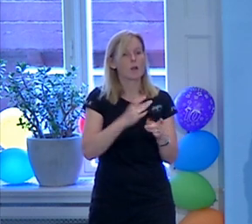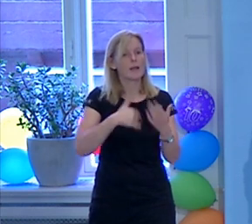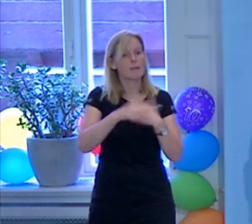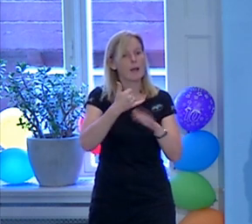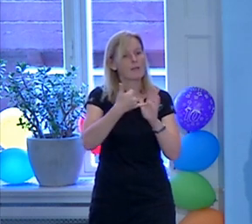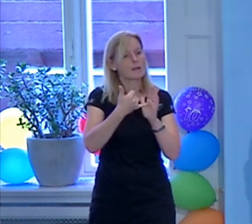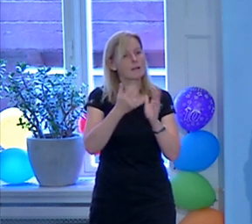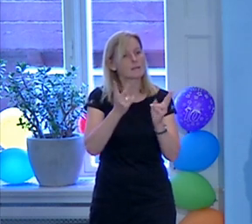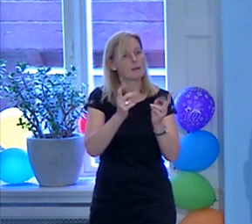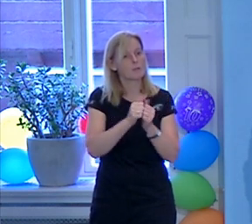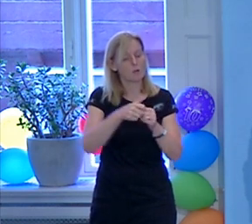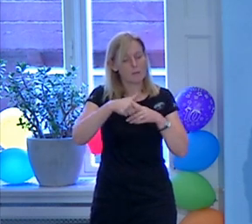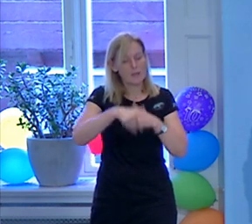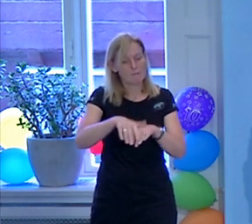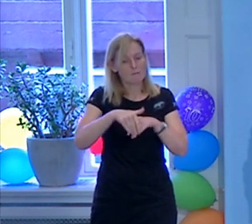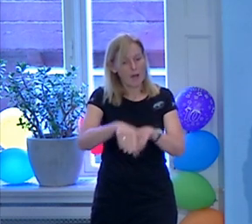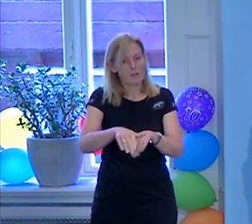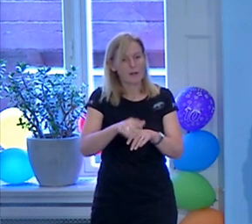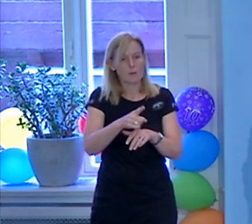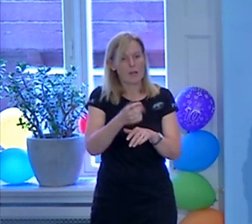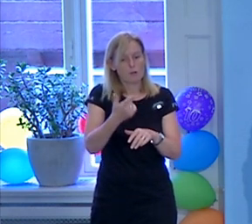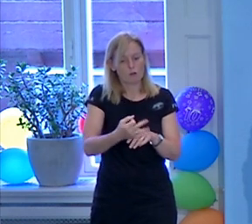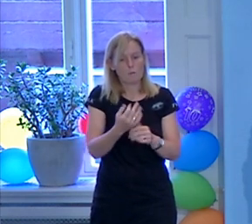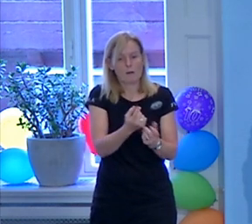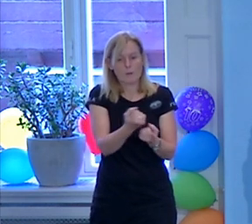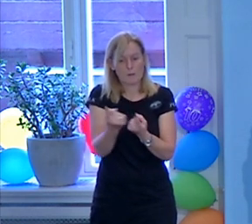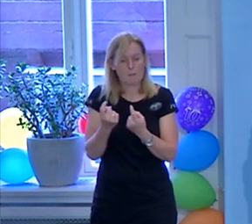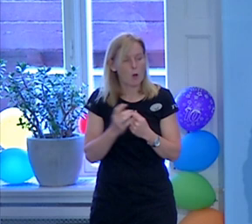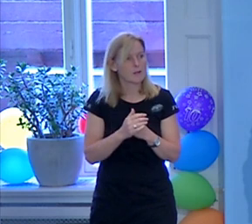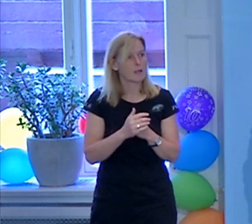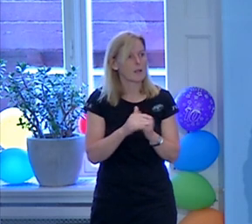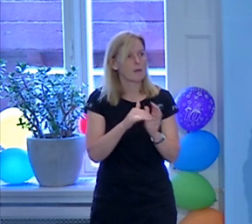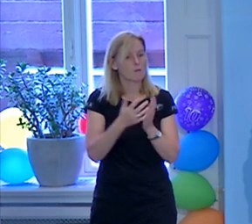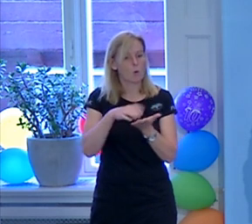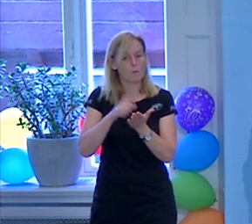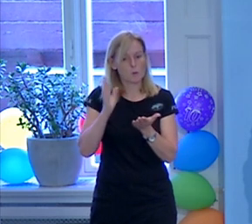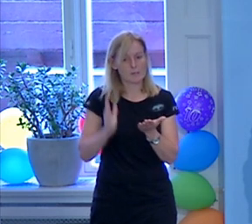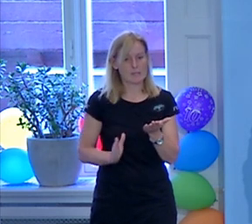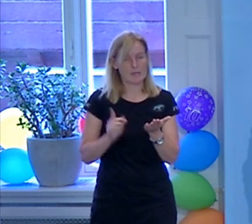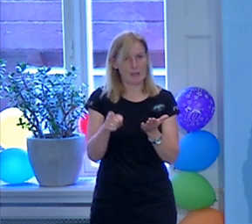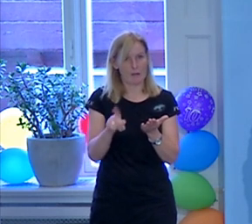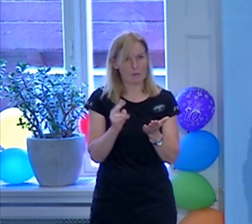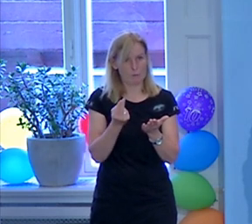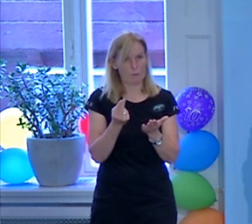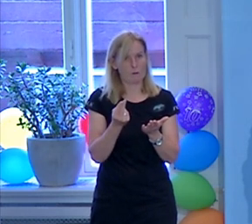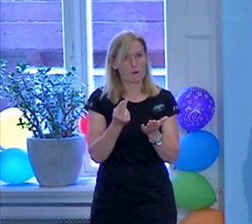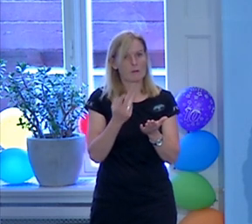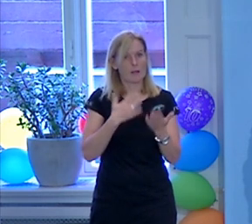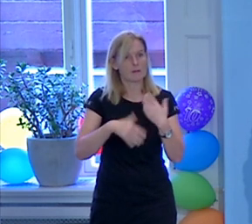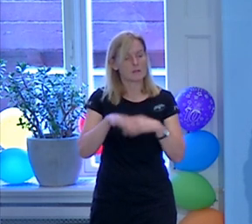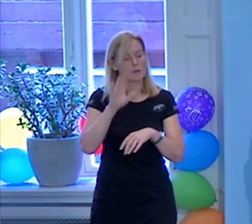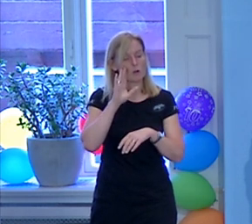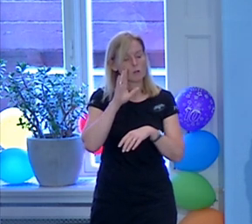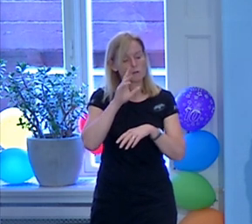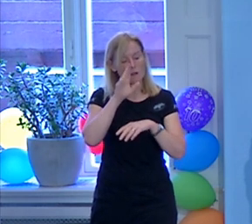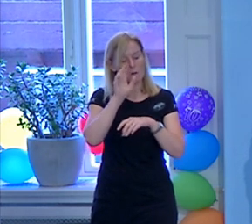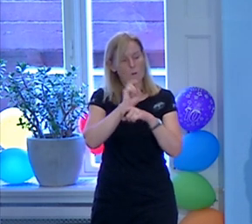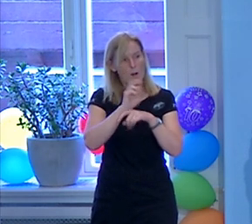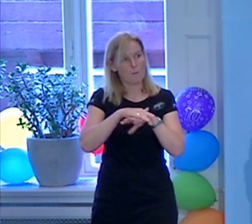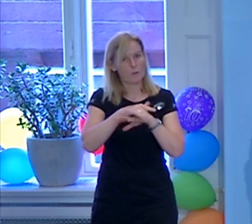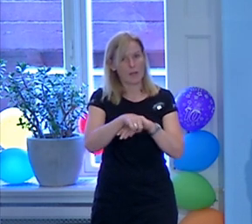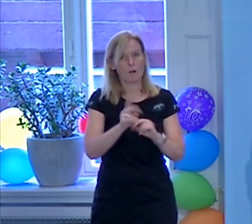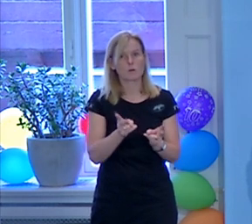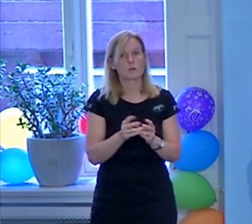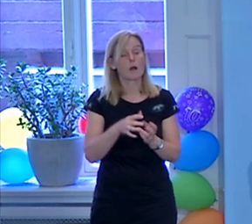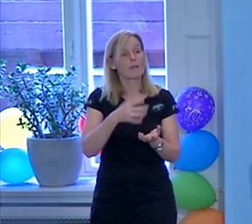med invandring och andra sådana utmaningar. Från kommunens sida, jag tycker det är väldigt intressant att titta på det här. Att,